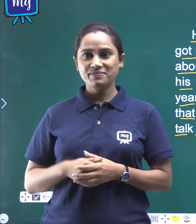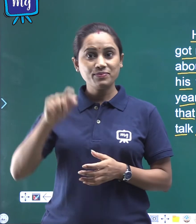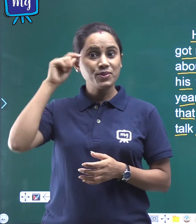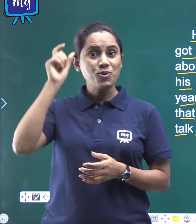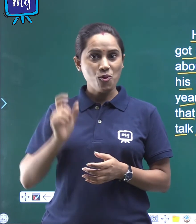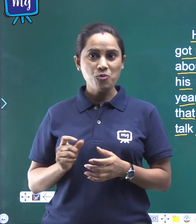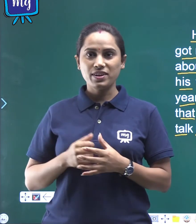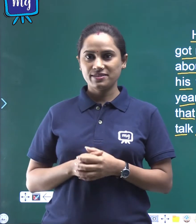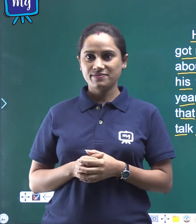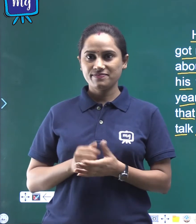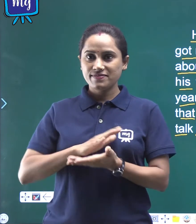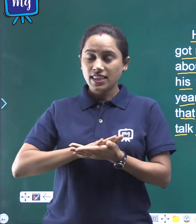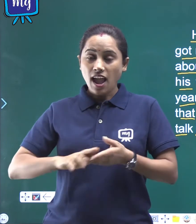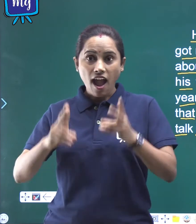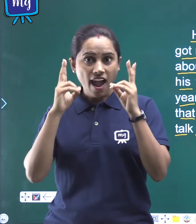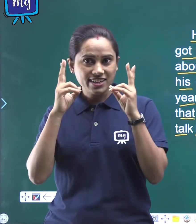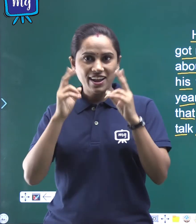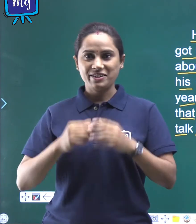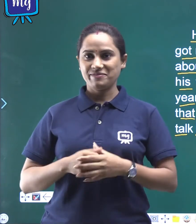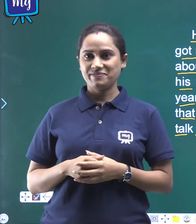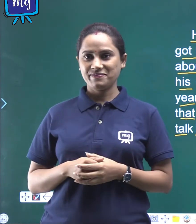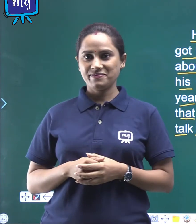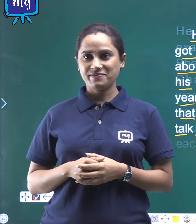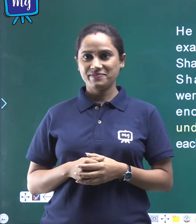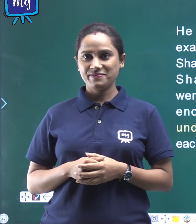hope, आशा.